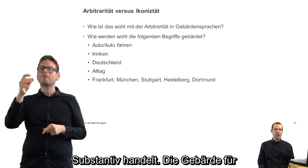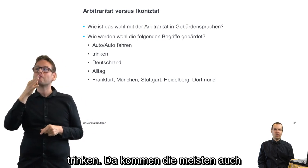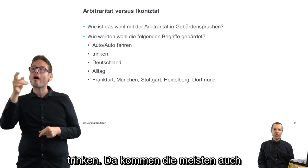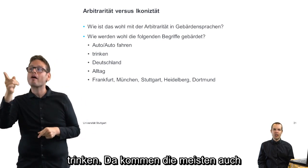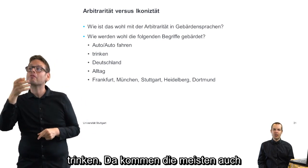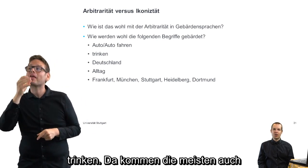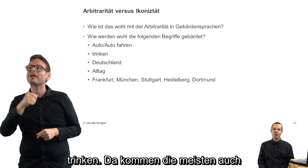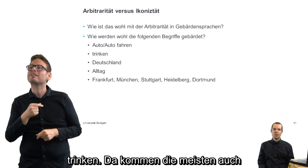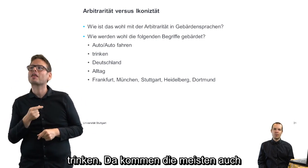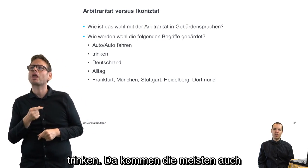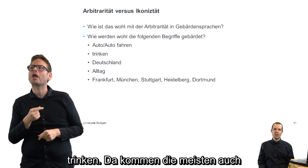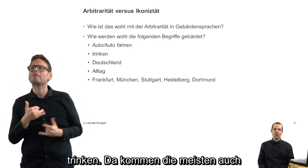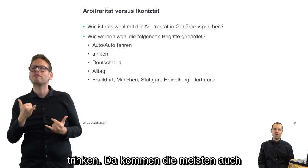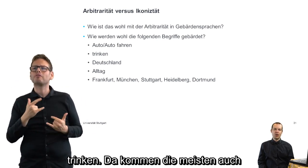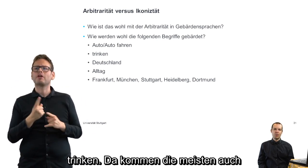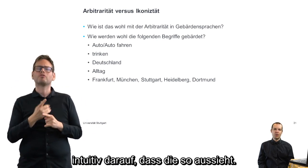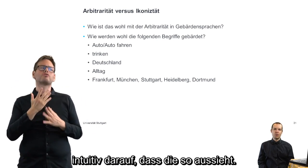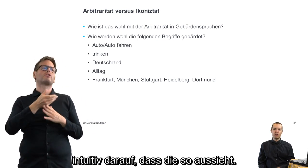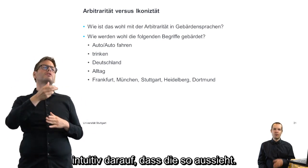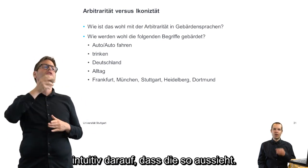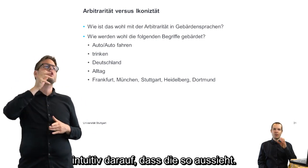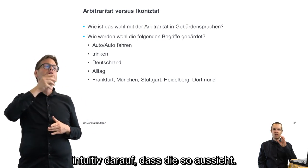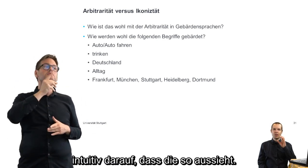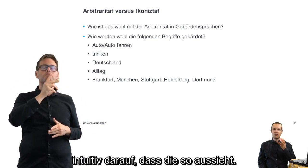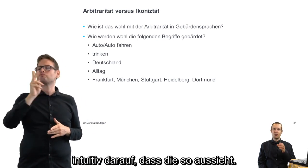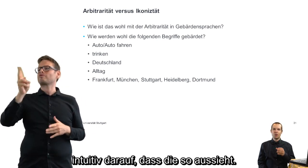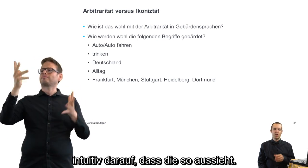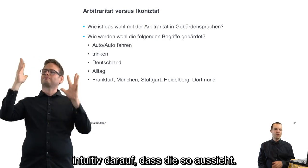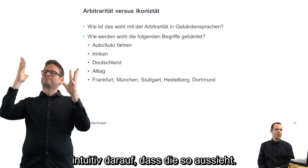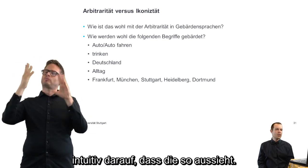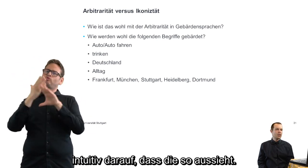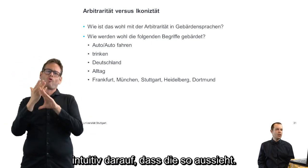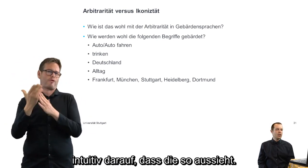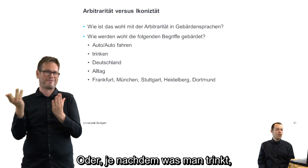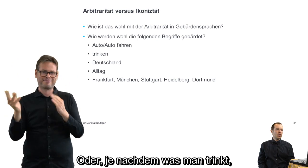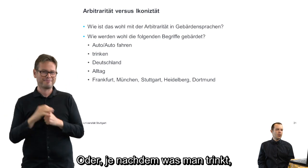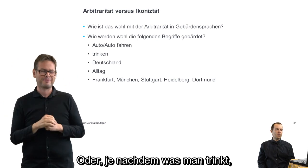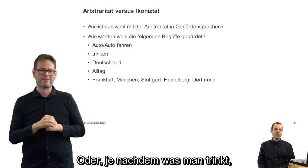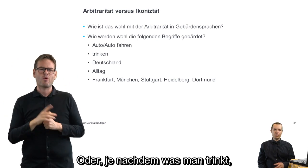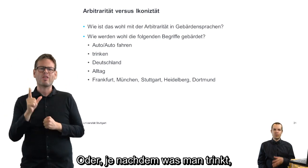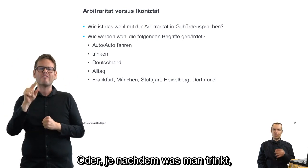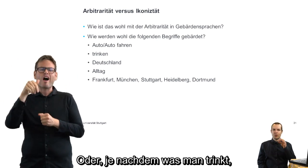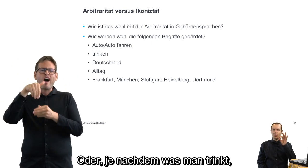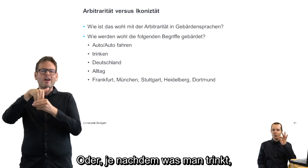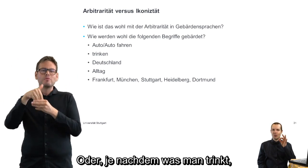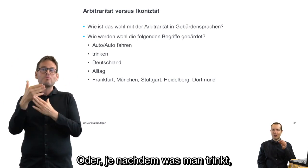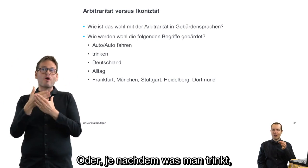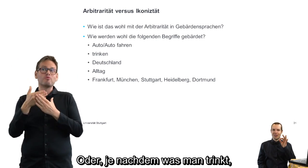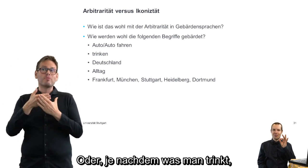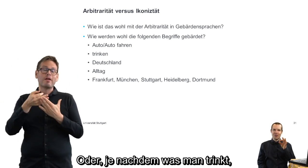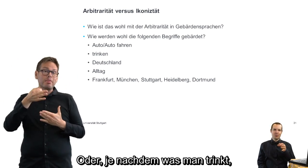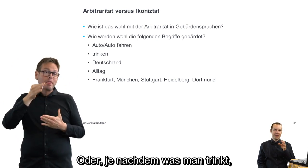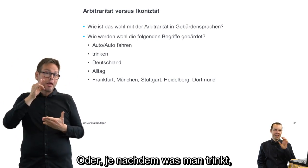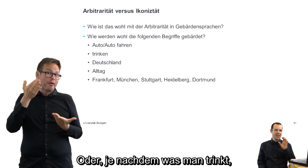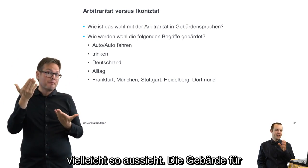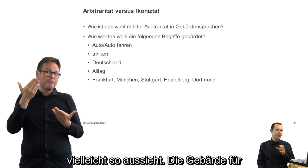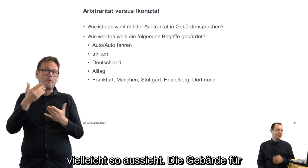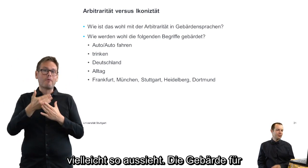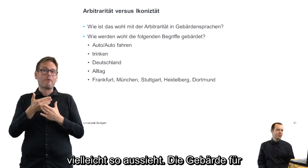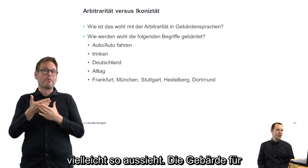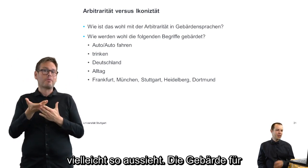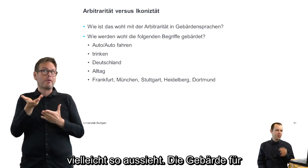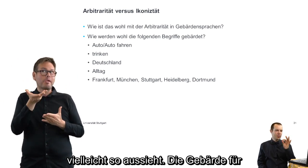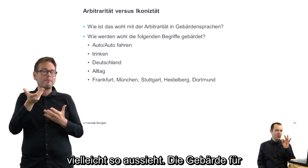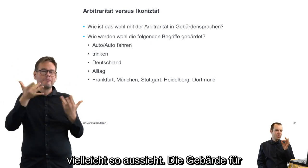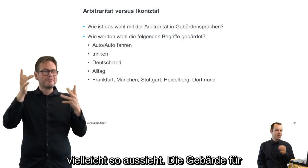Die Gebärde für Trinken, da kommen die meisten auch intuitiv drauf, dass die irgendwie so aussieht. Oder je nachdem, was man trinkt,